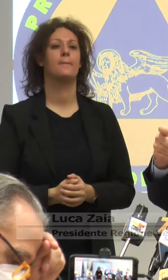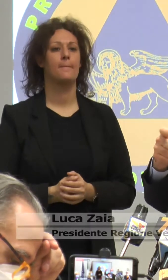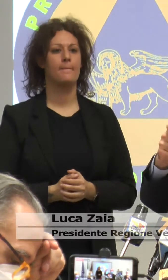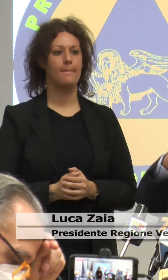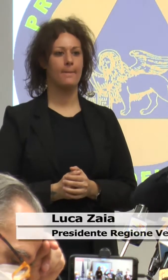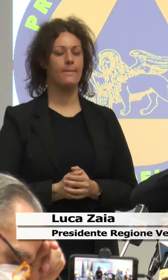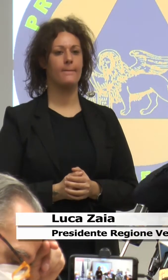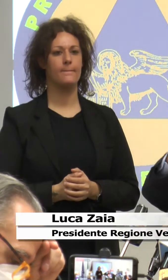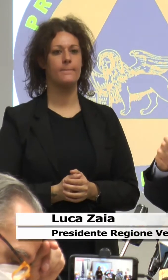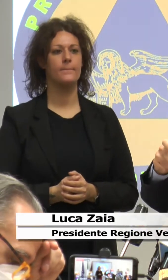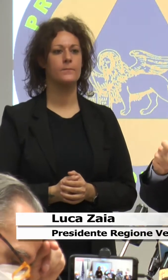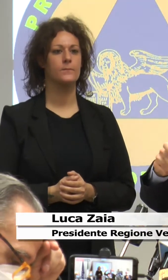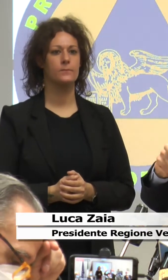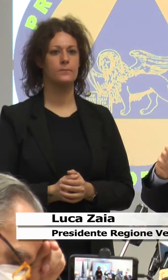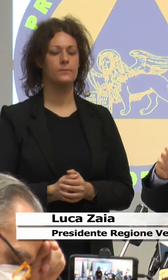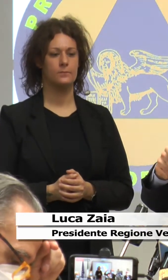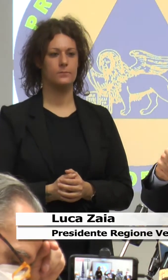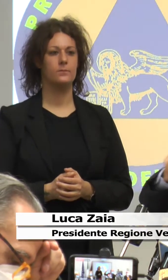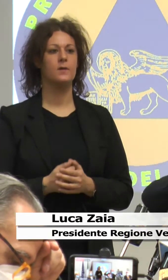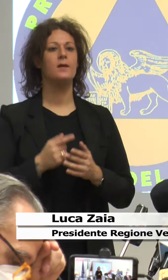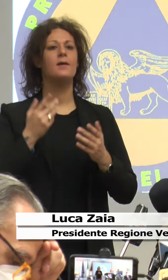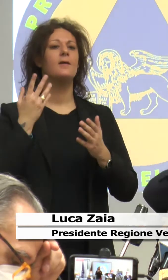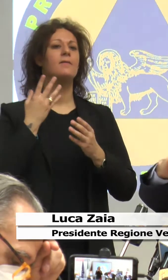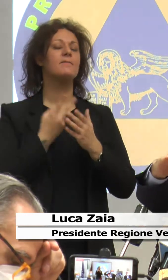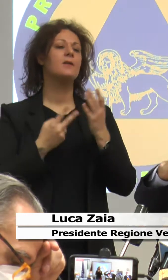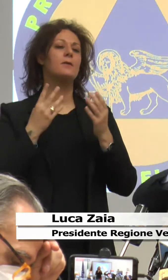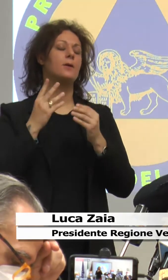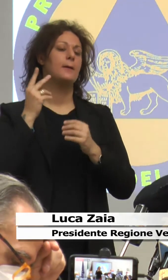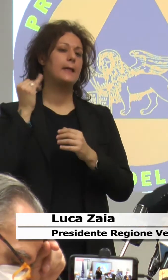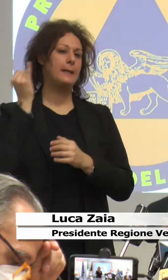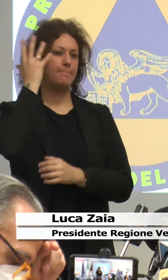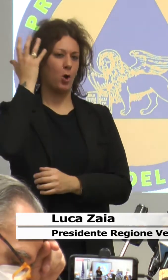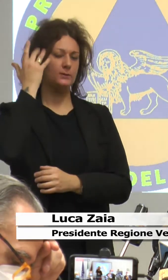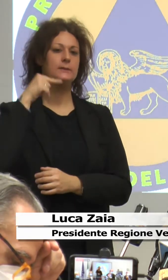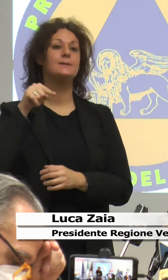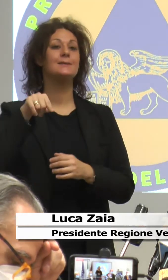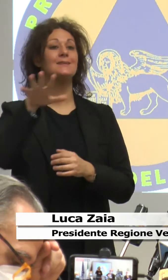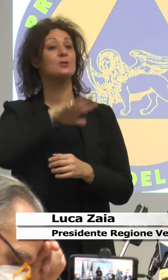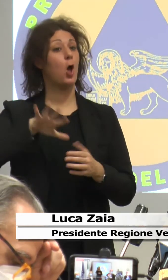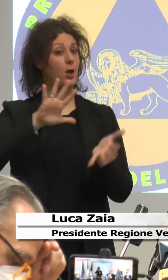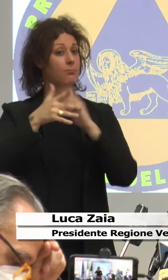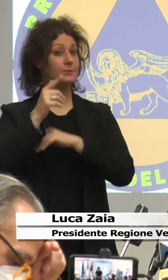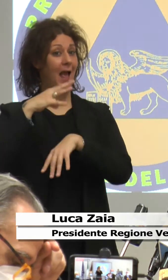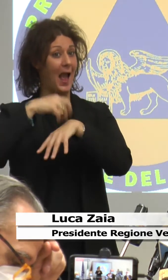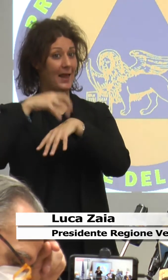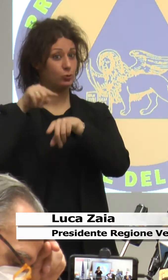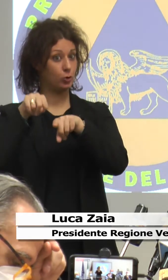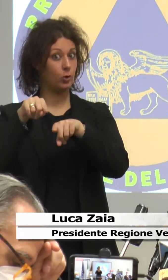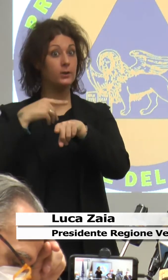un salto, si va all'arancione. L'arancione prevede già una serie di restrizioni che sono